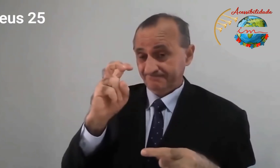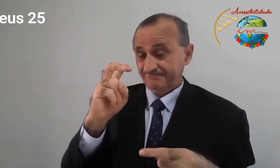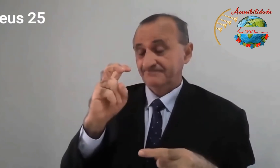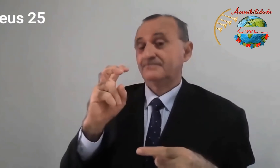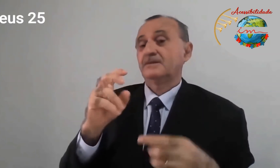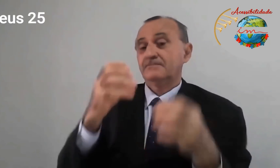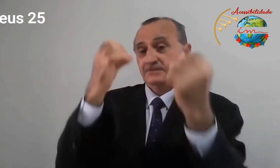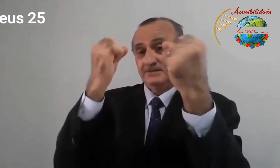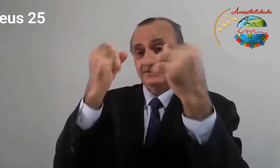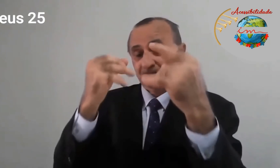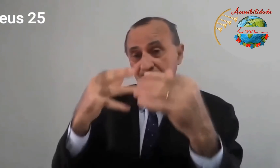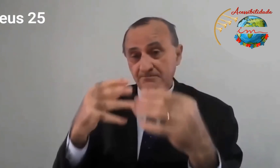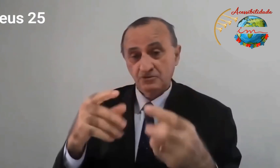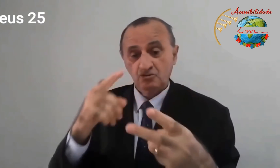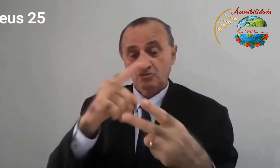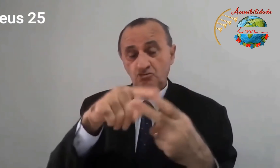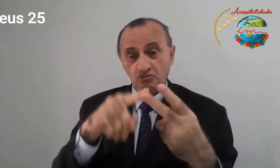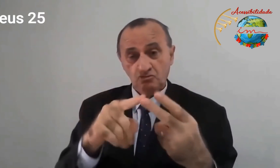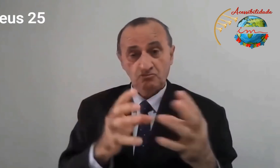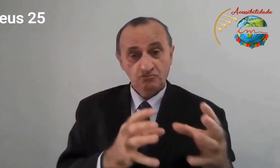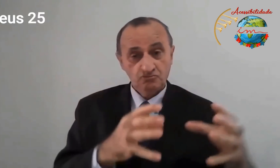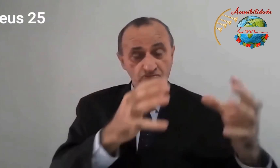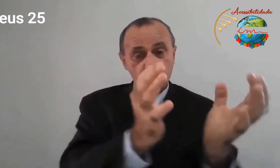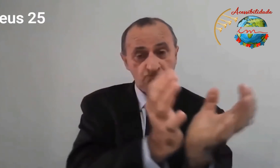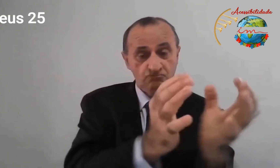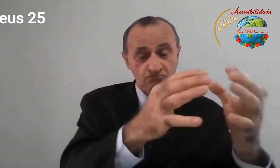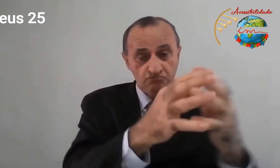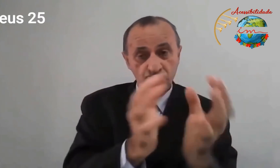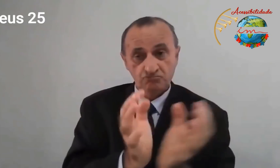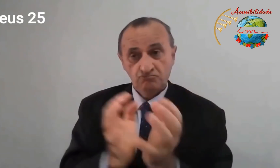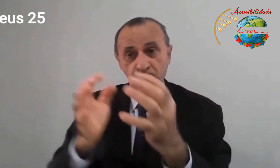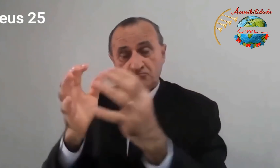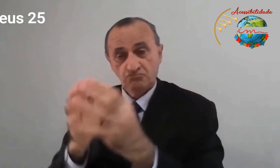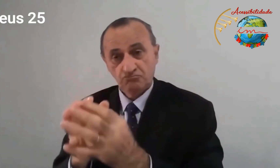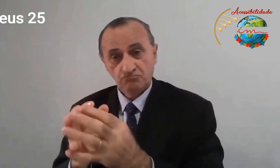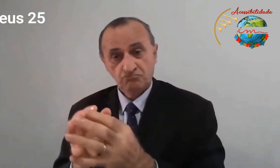capítulo 25, fala sobre dois grupos, não é verdade?